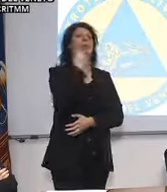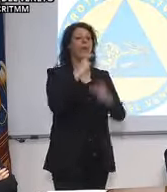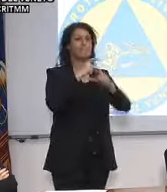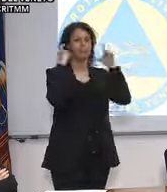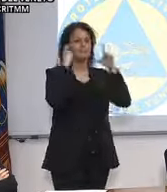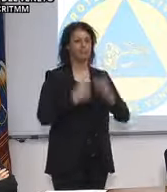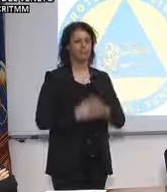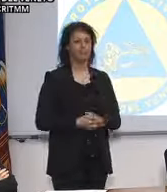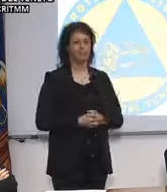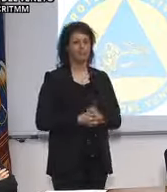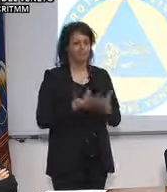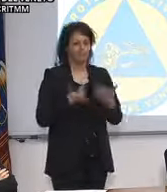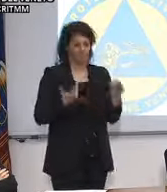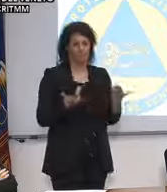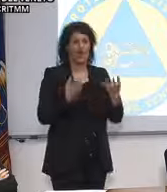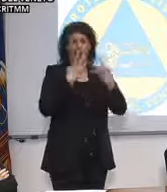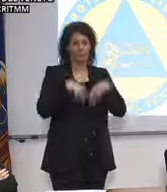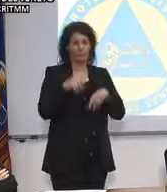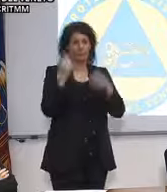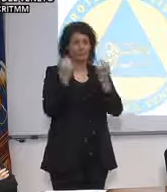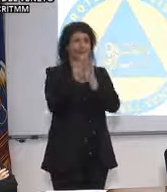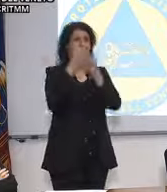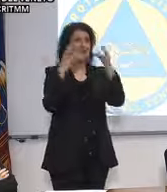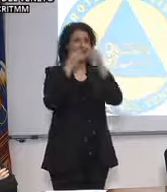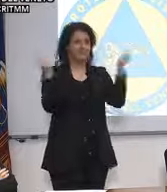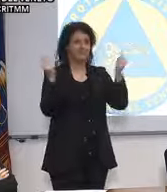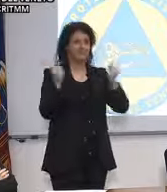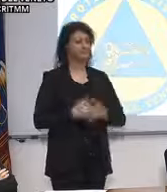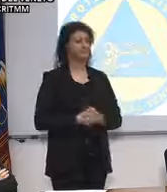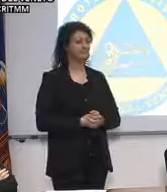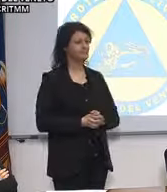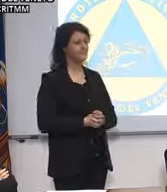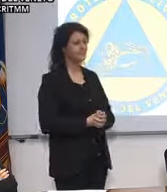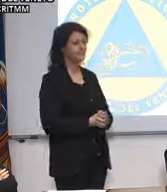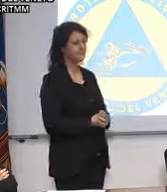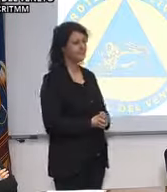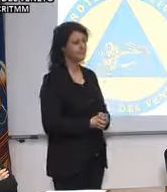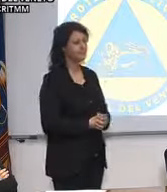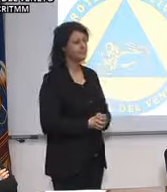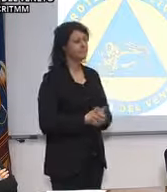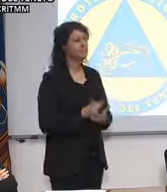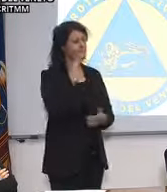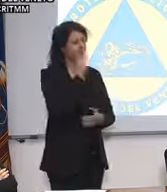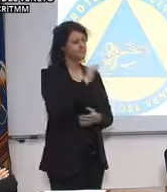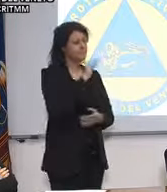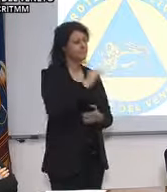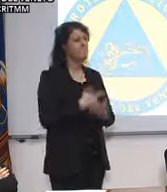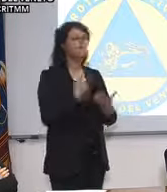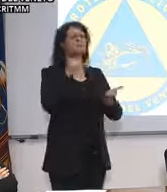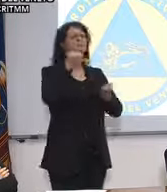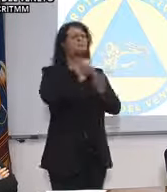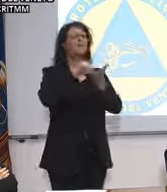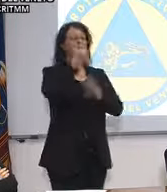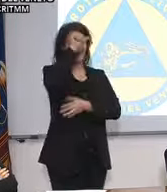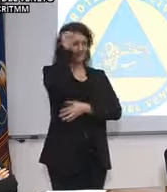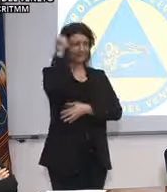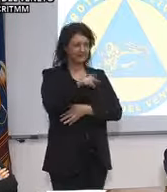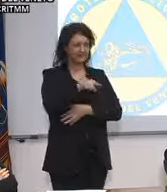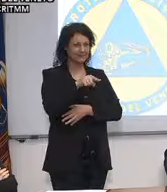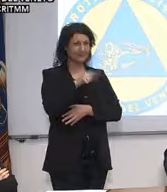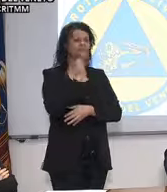E seconda domanda, alla luce del DPCM che non ne parla, il progetto centri estivi della regione potrà riguardare anche i bimbi dai 6 anni